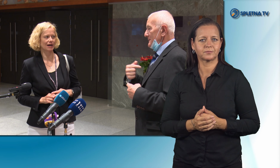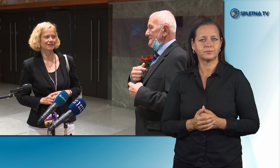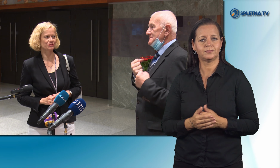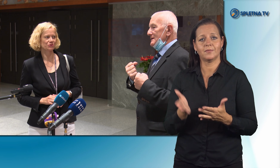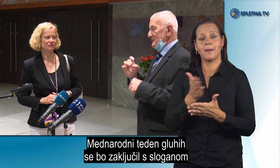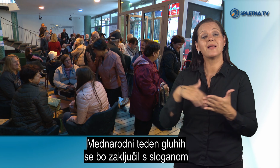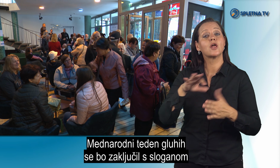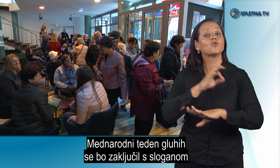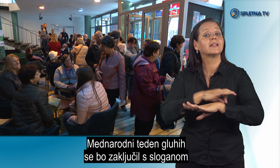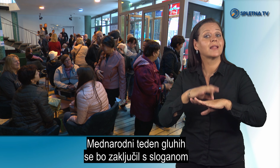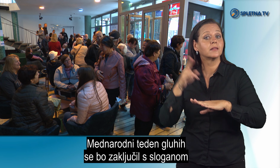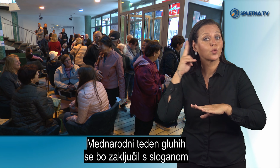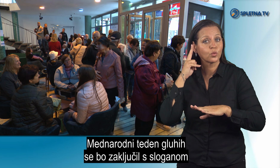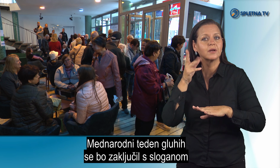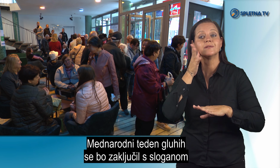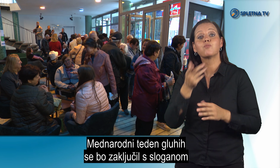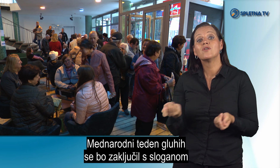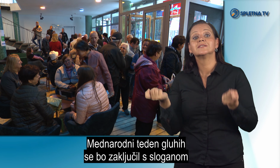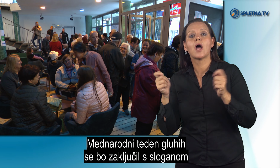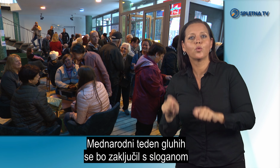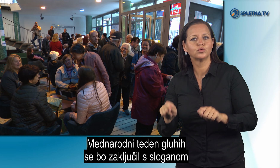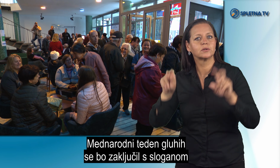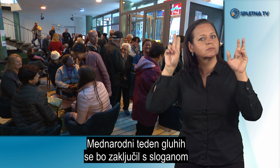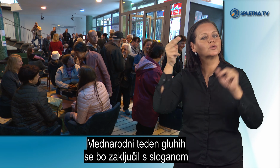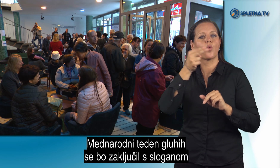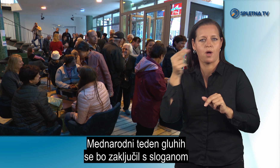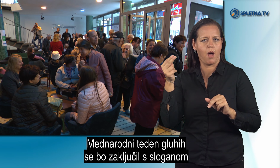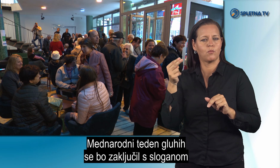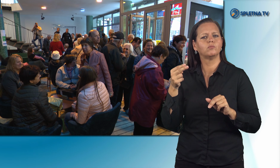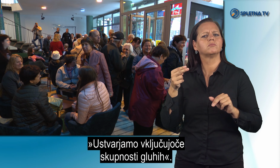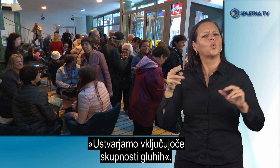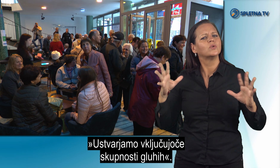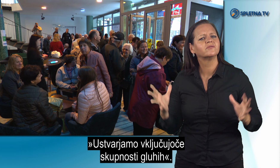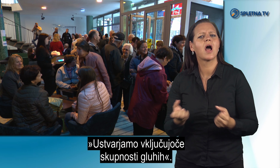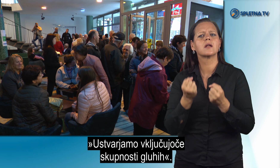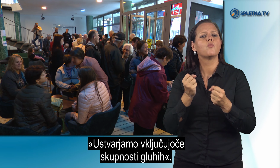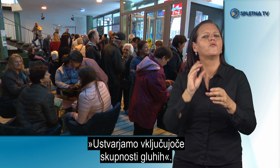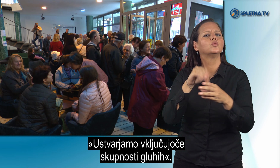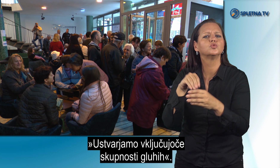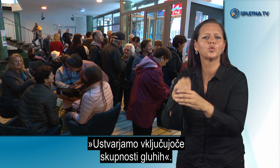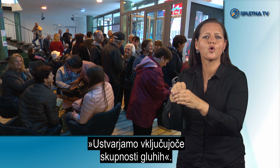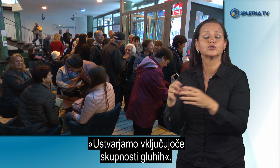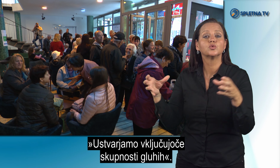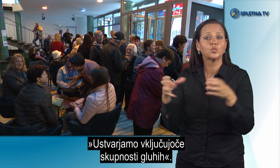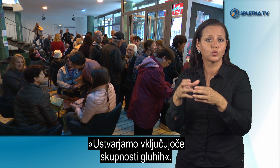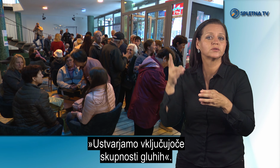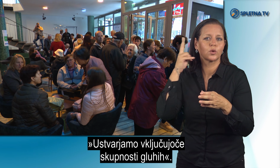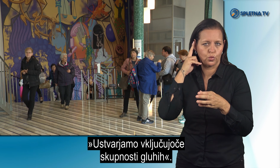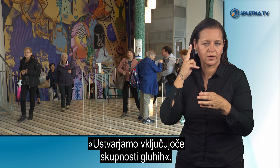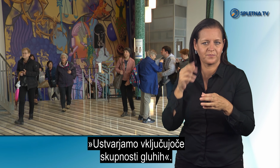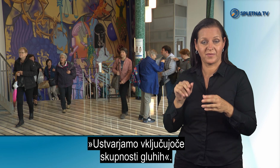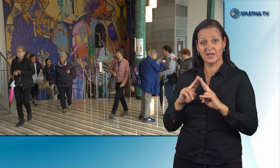kjerkoli. Mednarodni teden gluhih se bo zaključil s sloganom Ustvarjamo vključujoče skupnosti